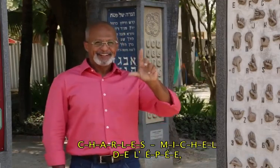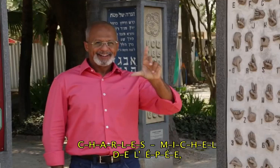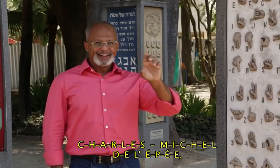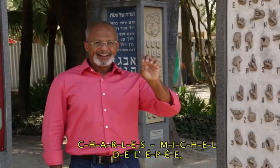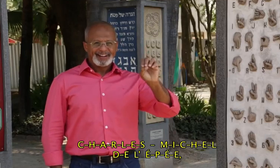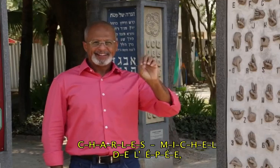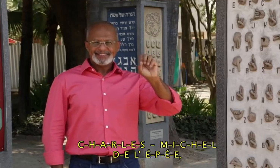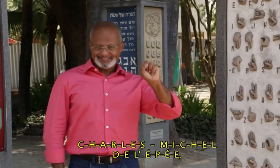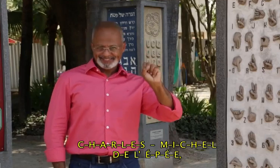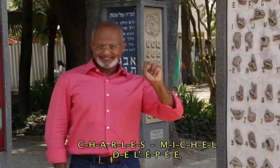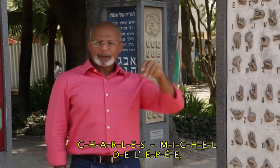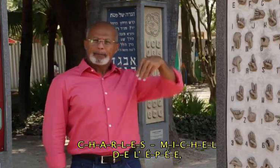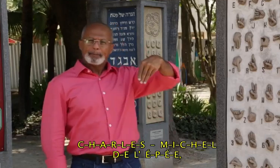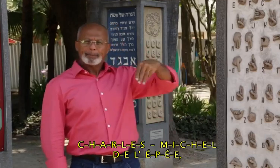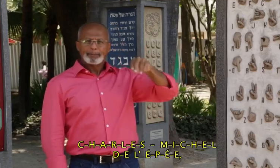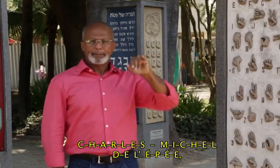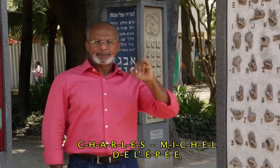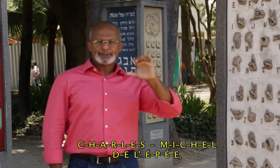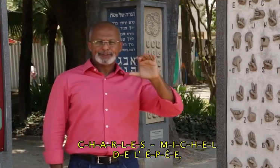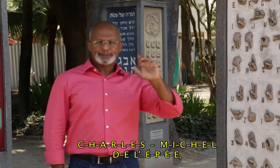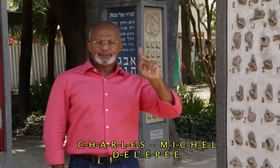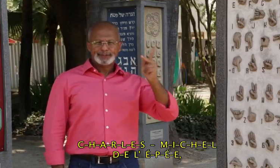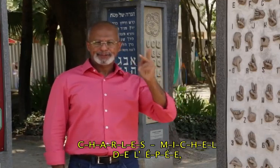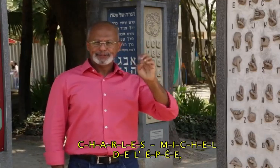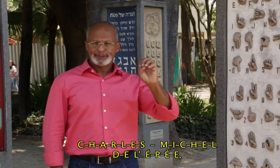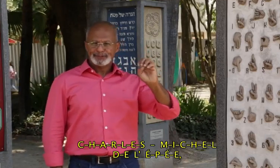Charles-Michel Delepé,